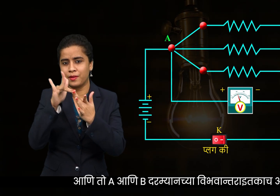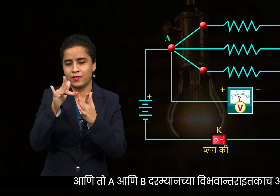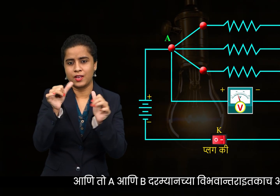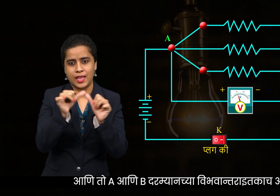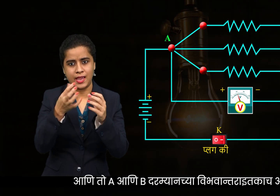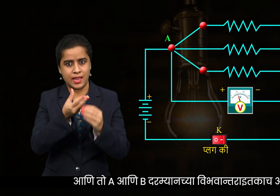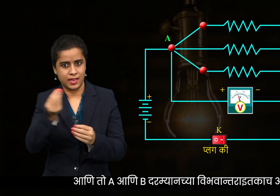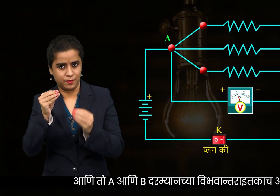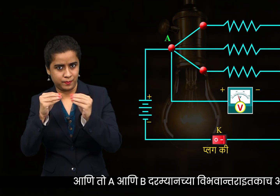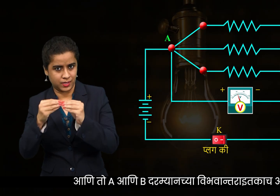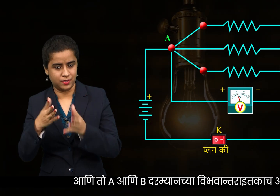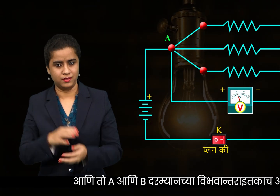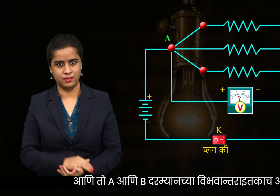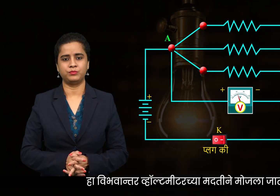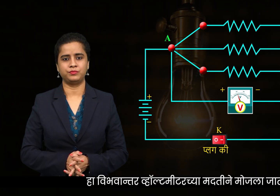इतकाच असतो.